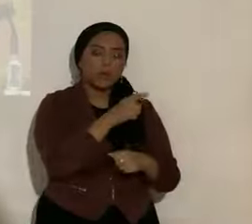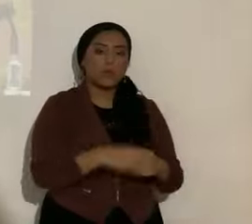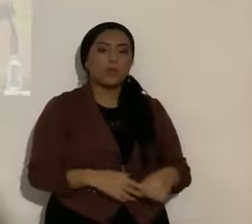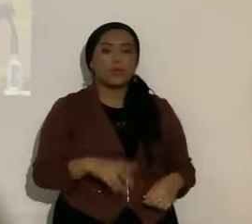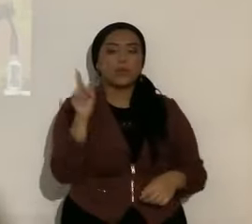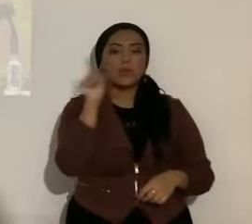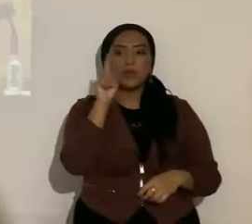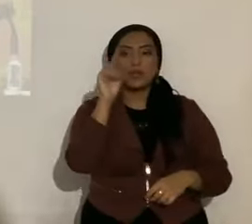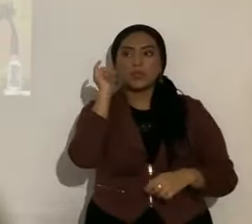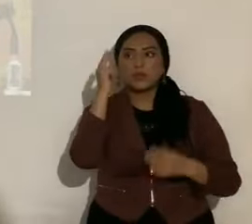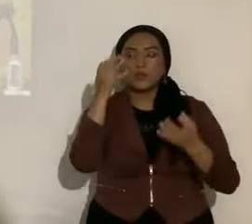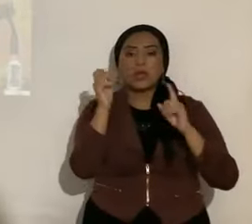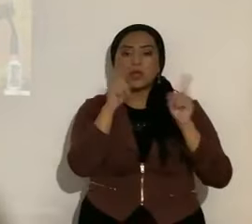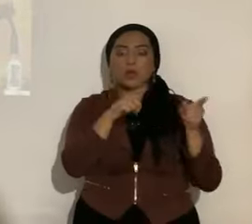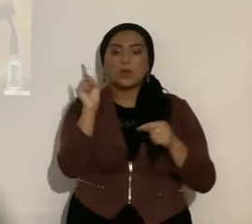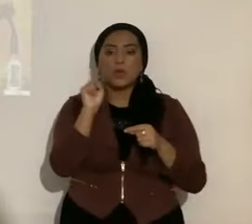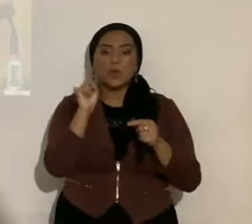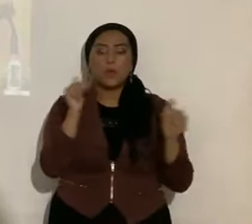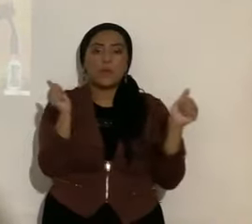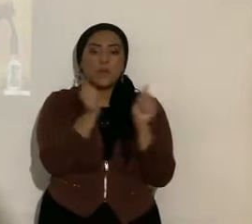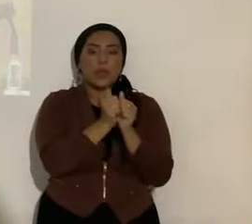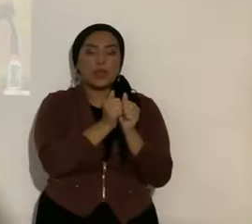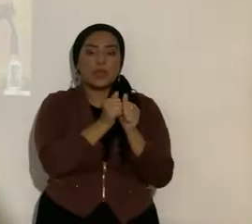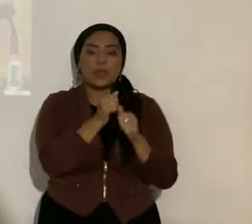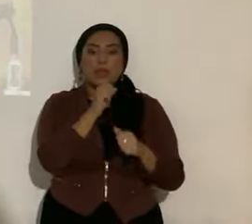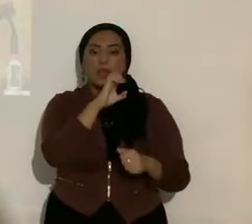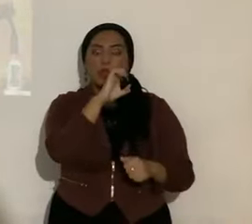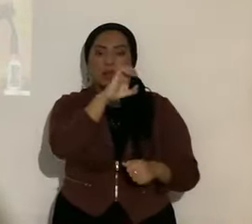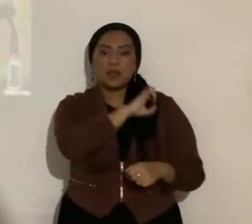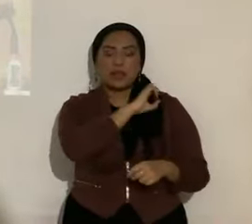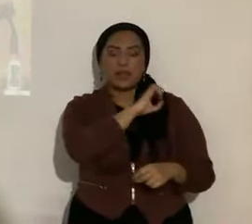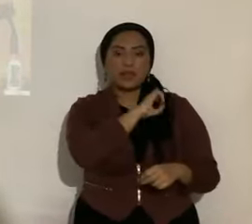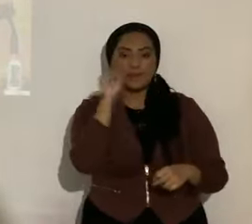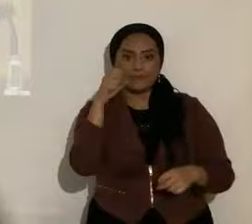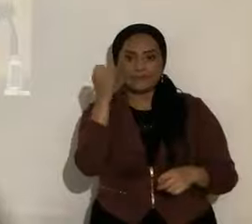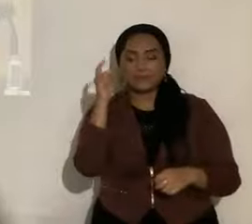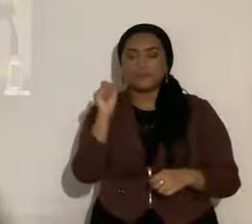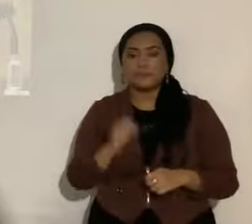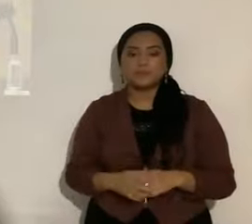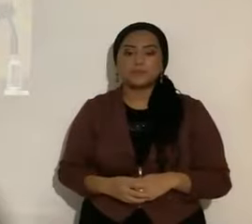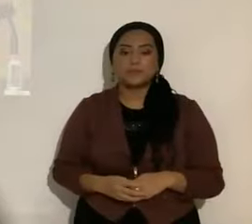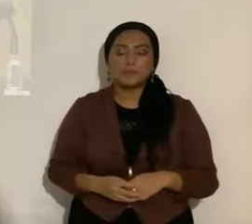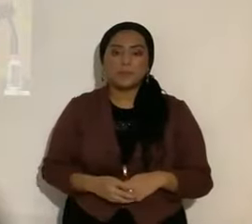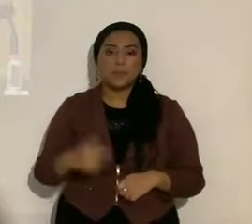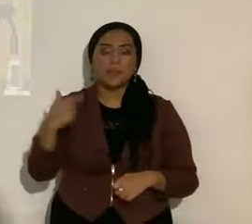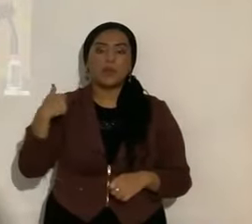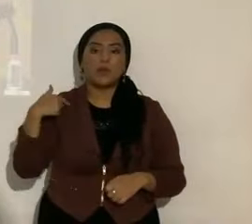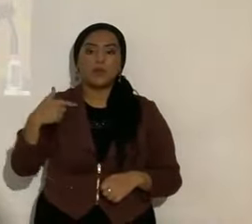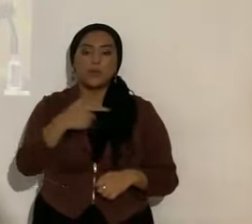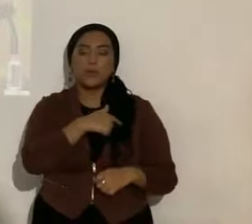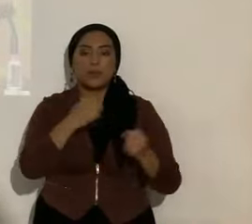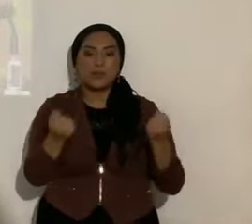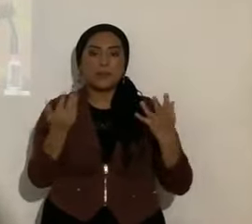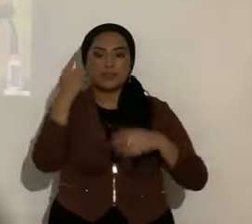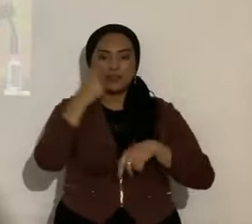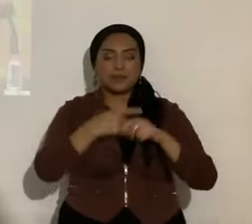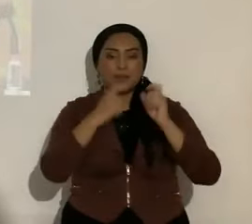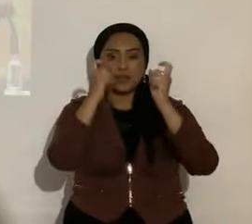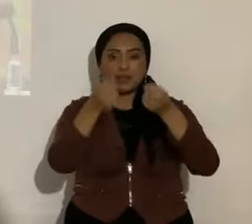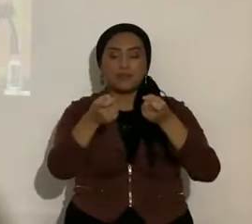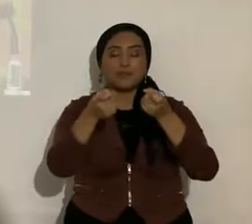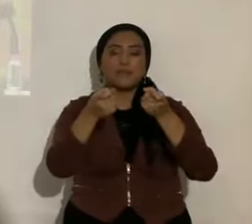¿Dónde quería que estuviera Yahweh? Con Elías. No sé si me di a entender. Entonces, a ver, nosotros muchas veces damos